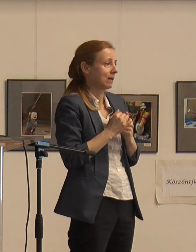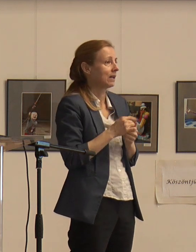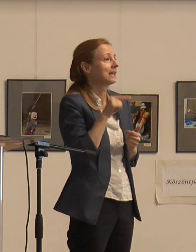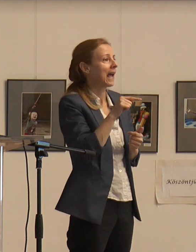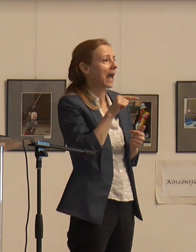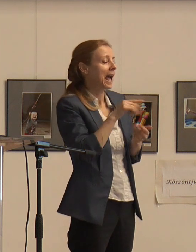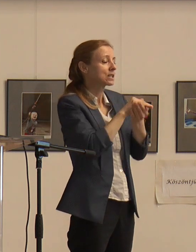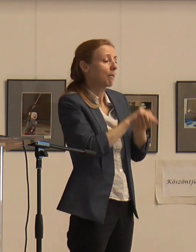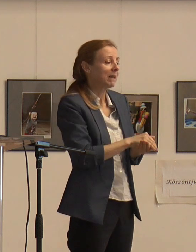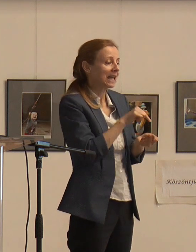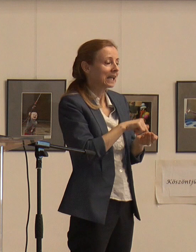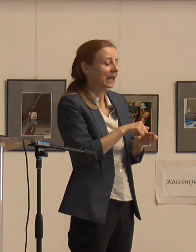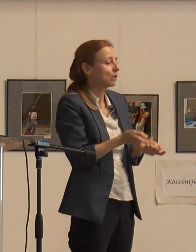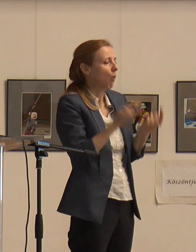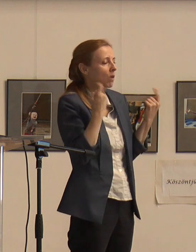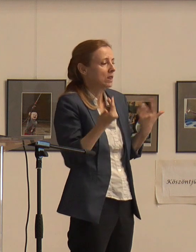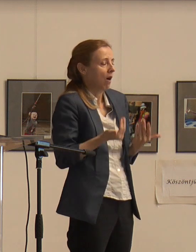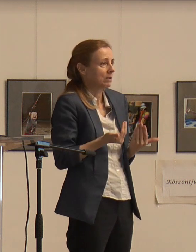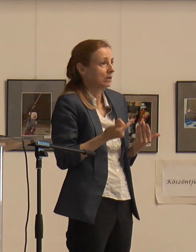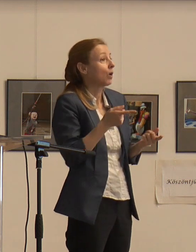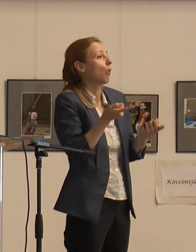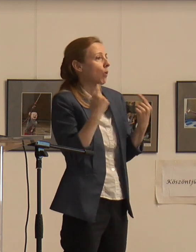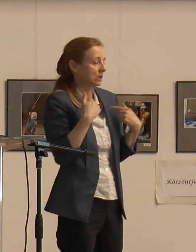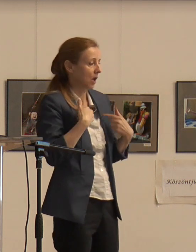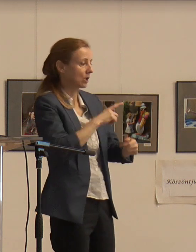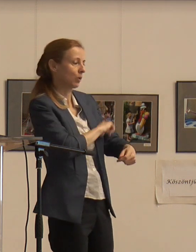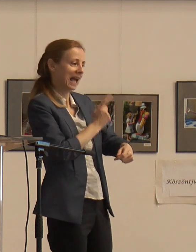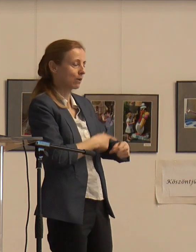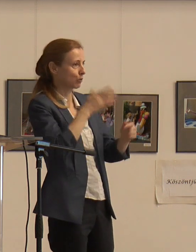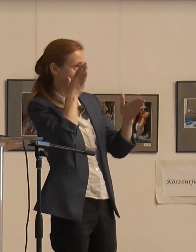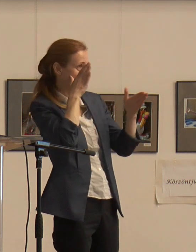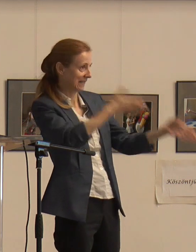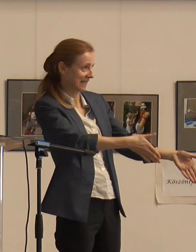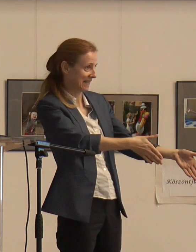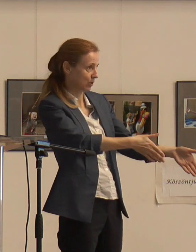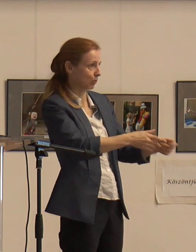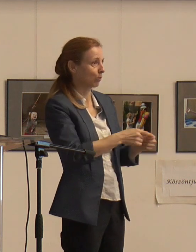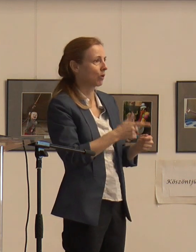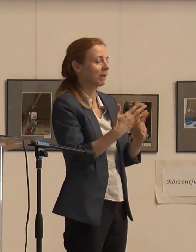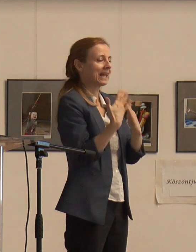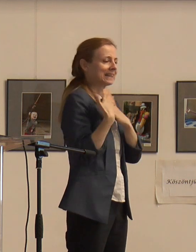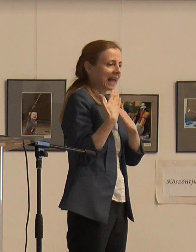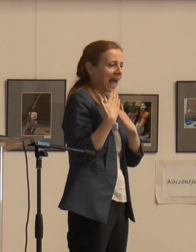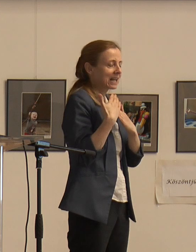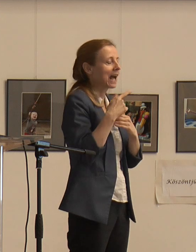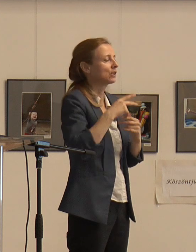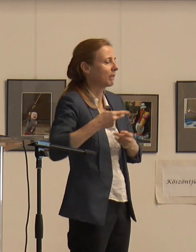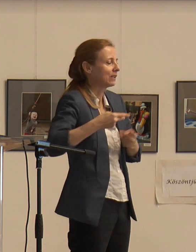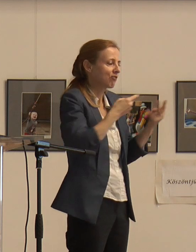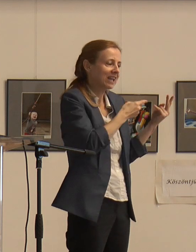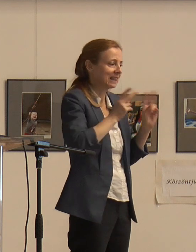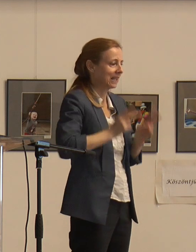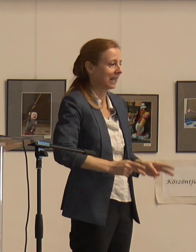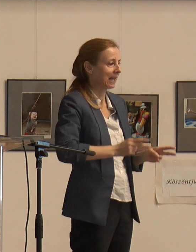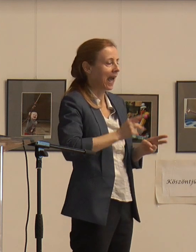Ezt a békét onnan veszük, onnan, hogy erősen hiszük. Hogy tehet, amit vinni kell,